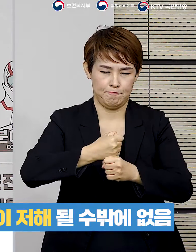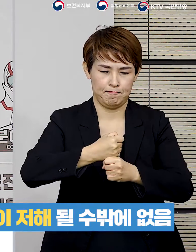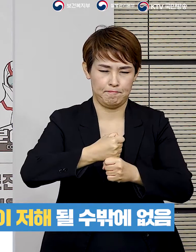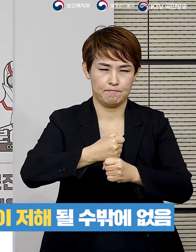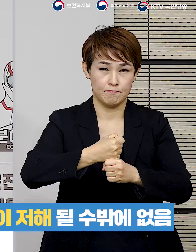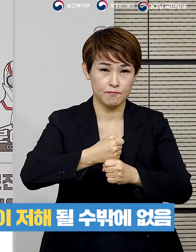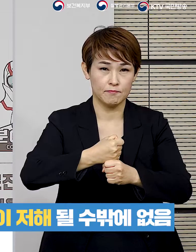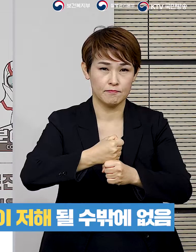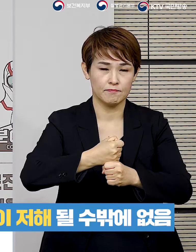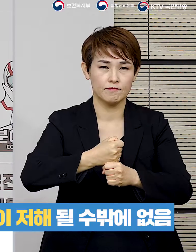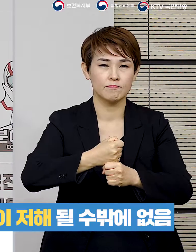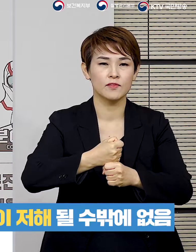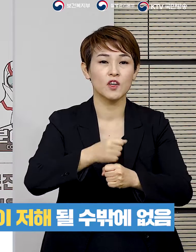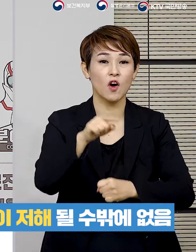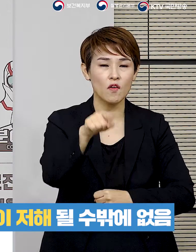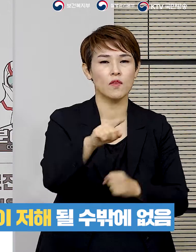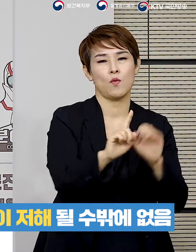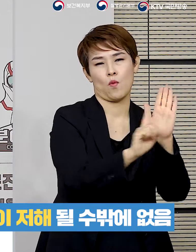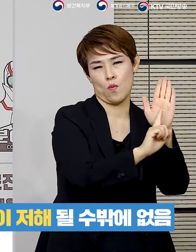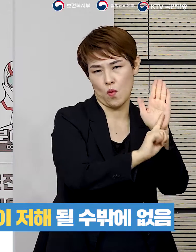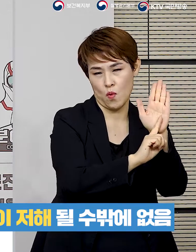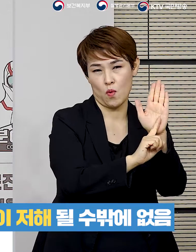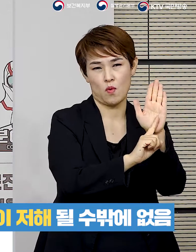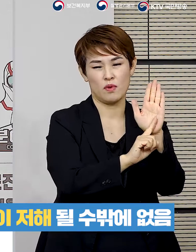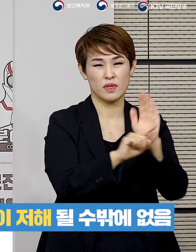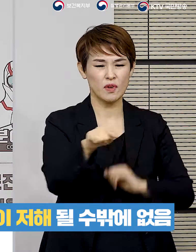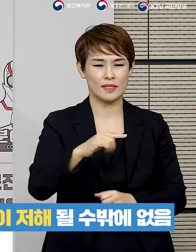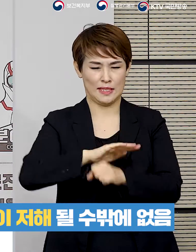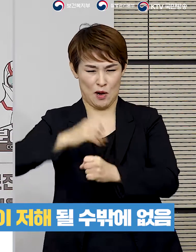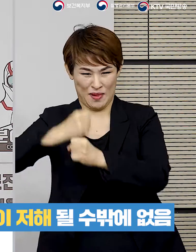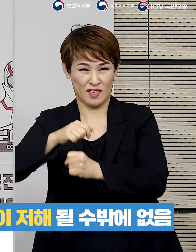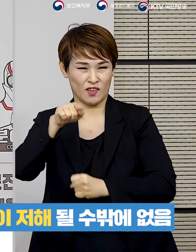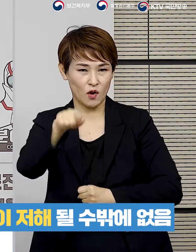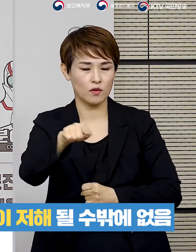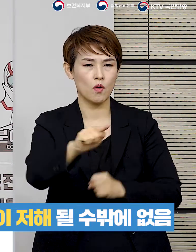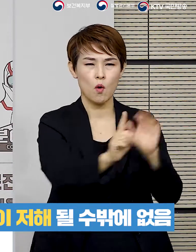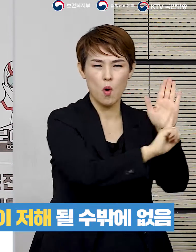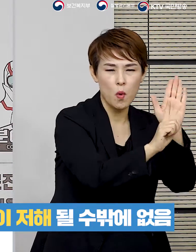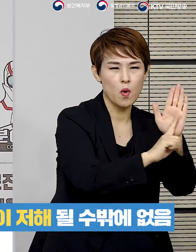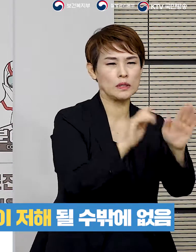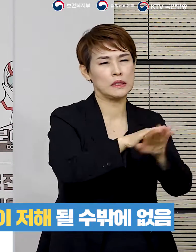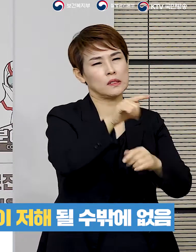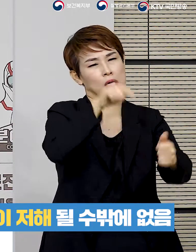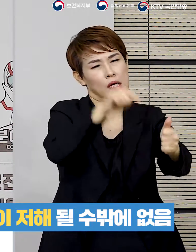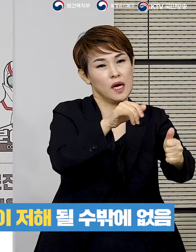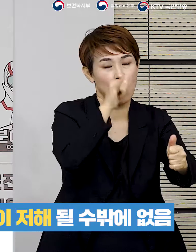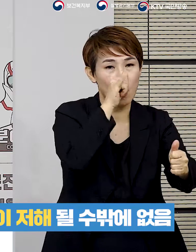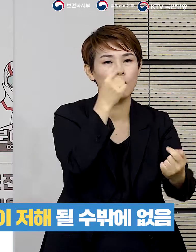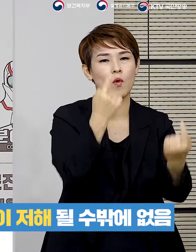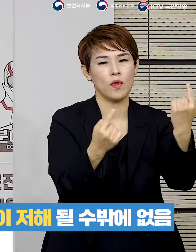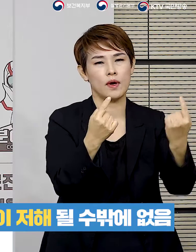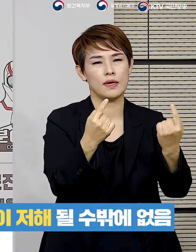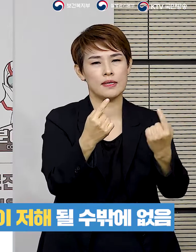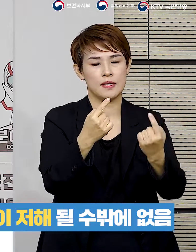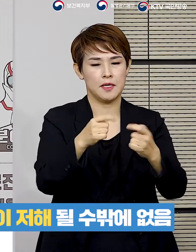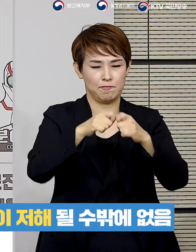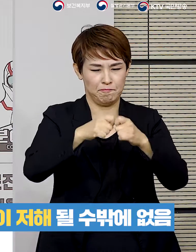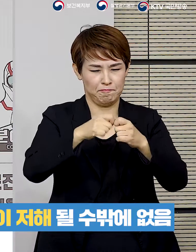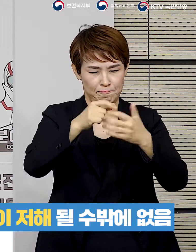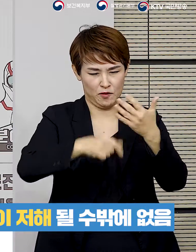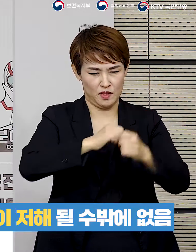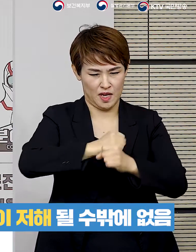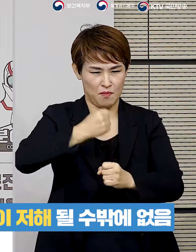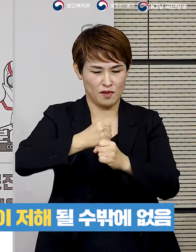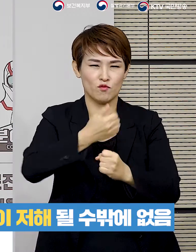오히려 지혜롭게 만들어내는 것이 저희가 홍보를 하고 실제 실천을 강제하는 것보다는 더 중요한